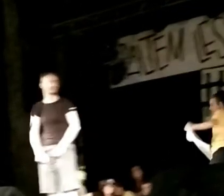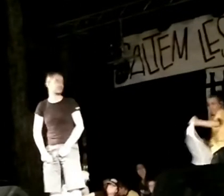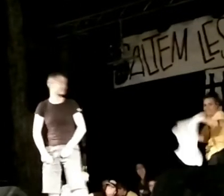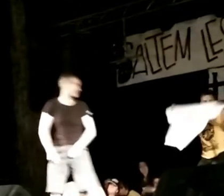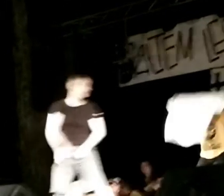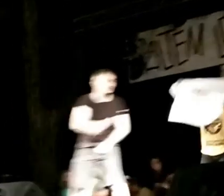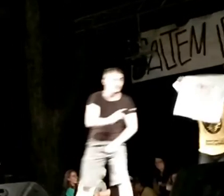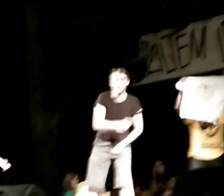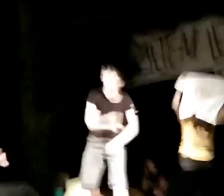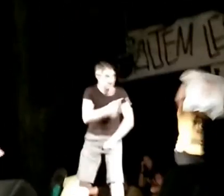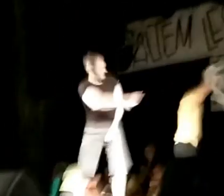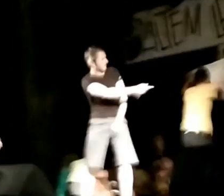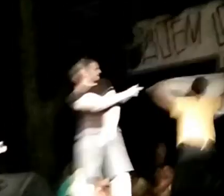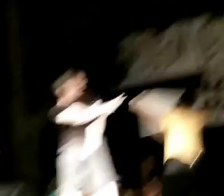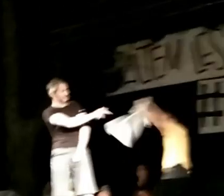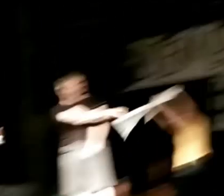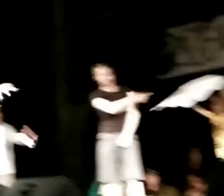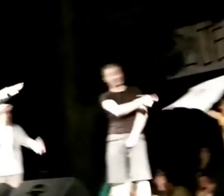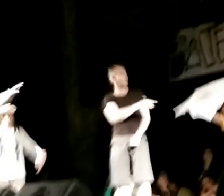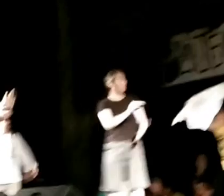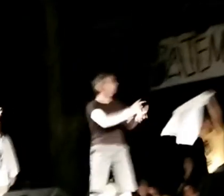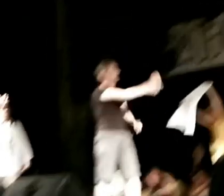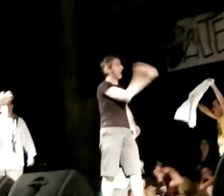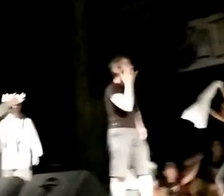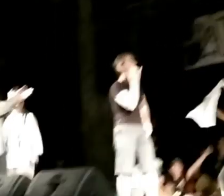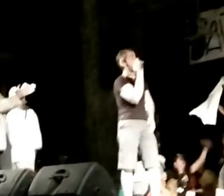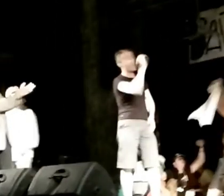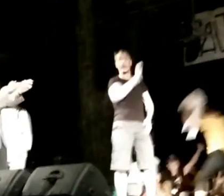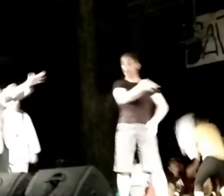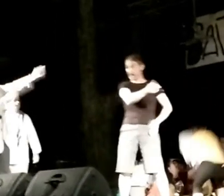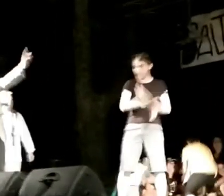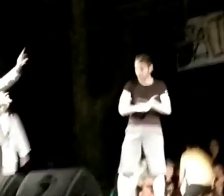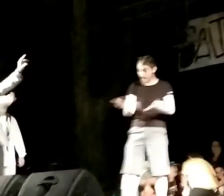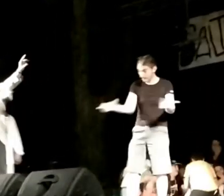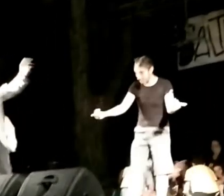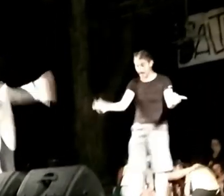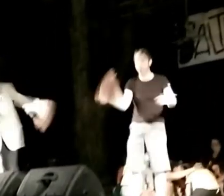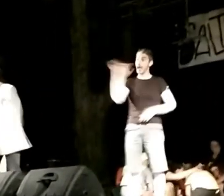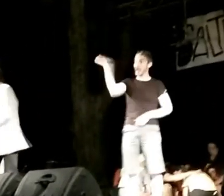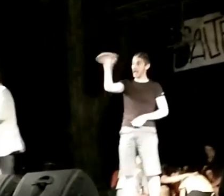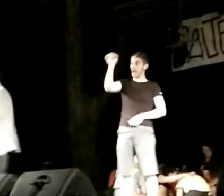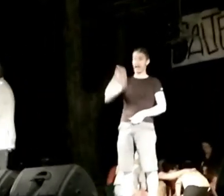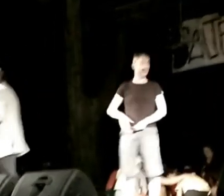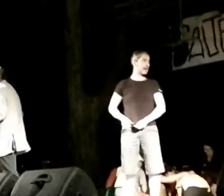Va, marxi. Si vostè netegi, va, marxi, fora, va.